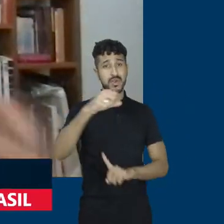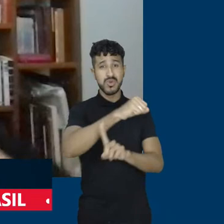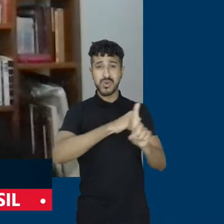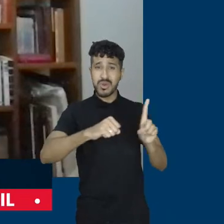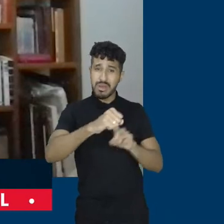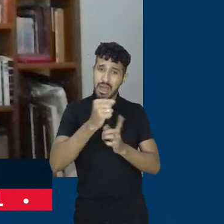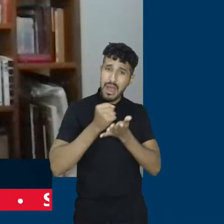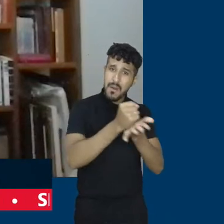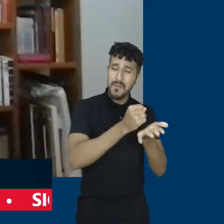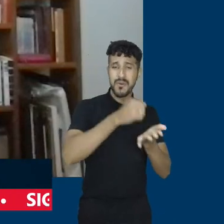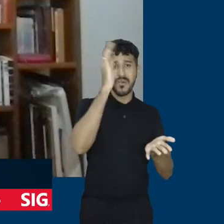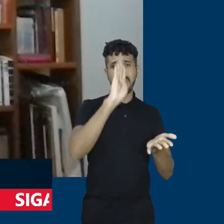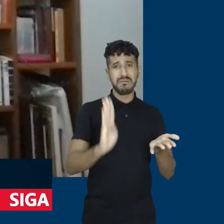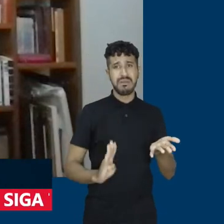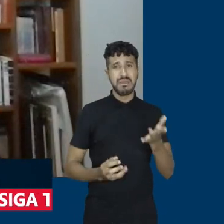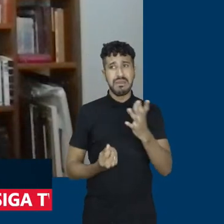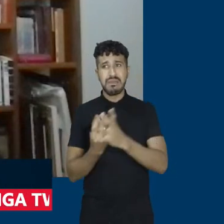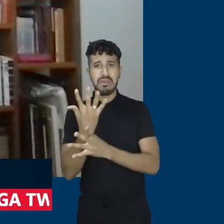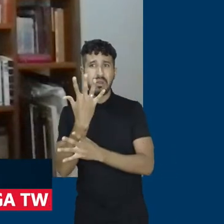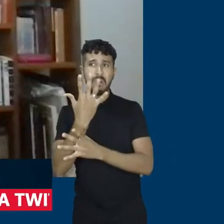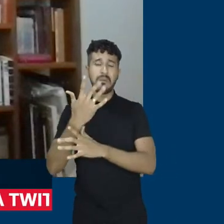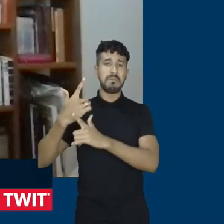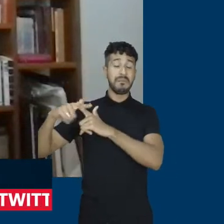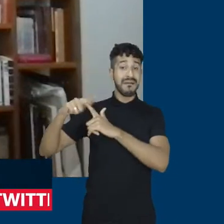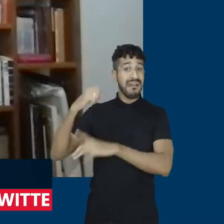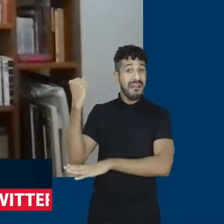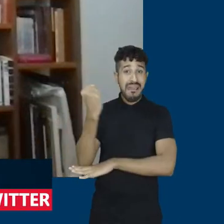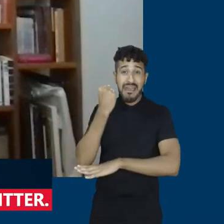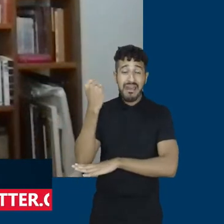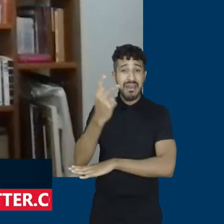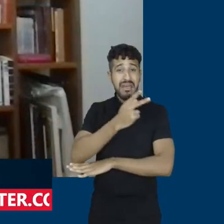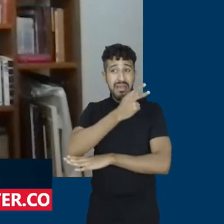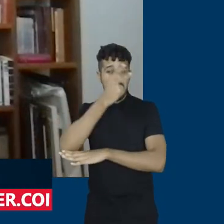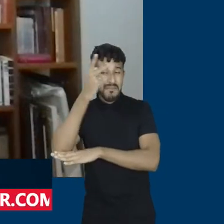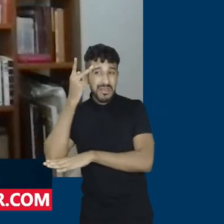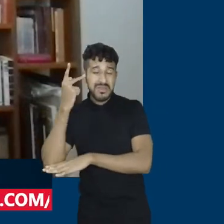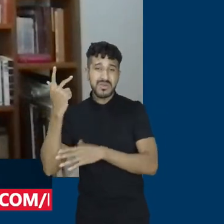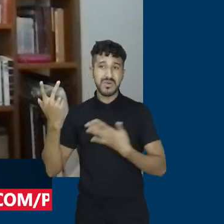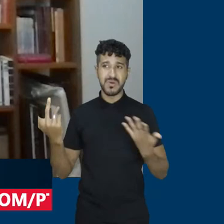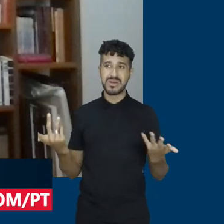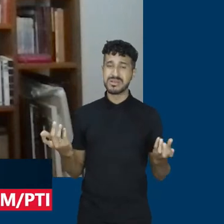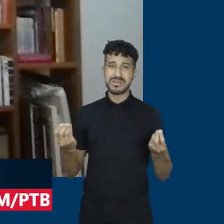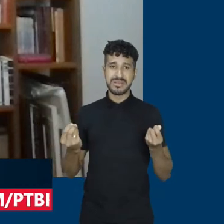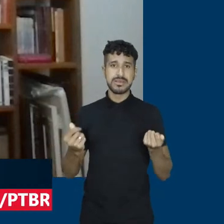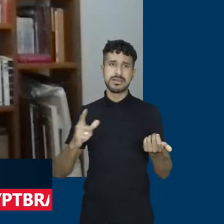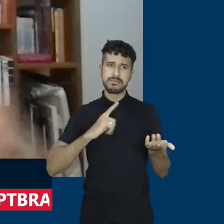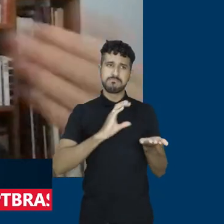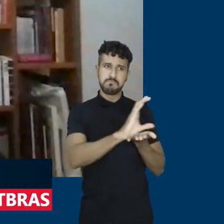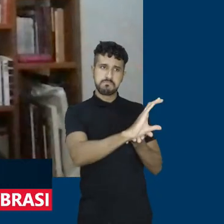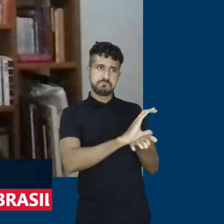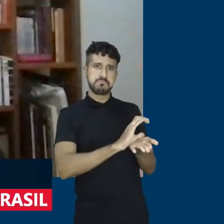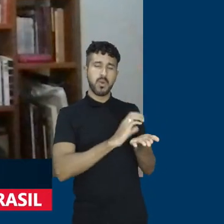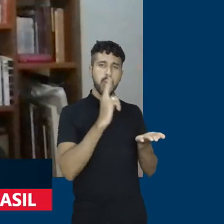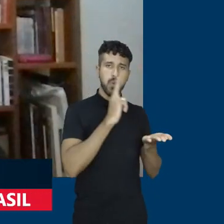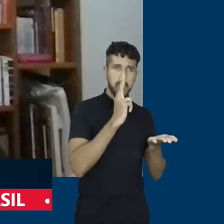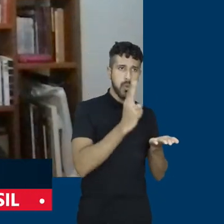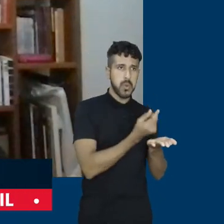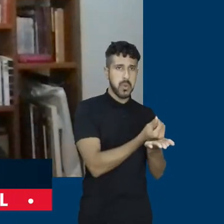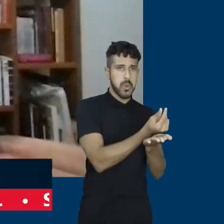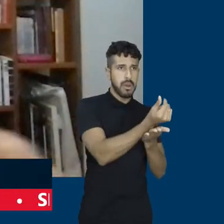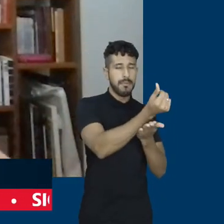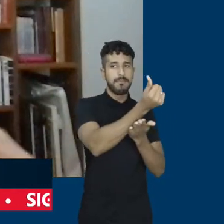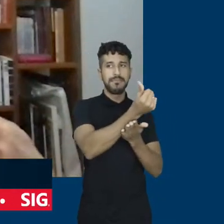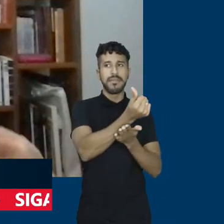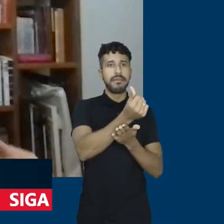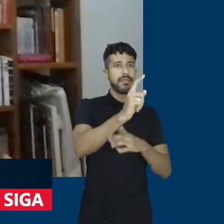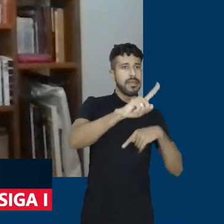Brasil e gerou uma instabilidade enorme, porque as pessoas passaram por... Tem o auxílio emergencial, aí o auxílio emergencial cai pela